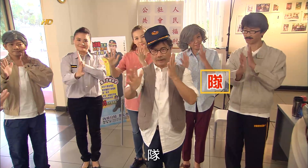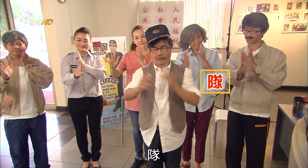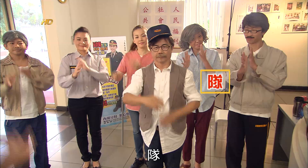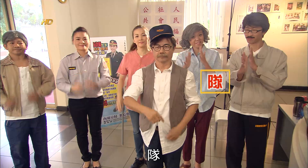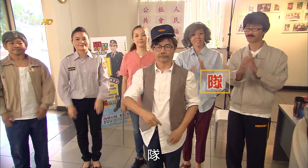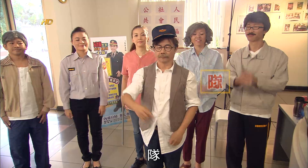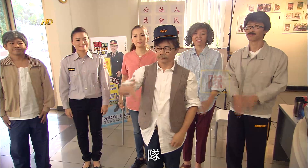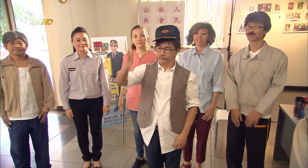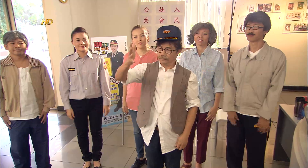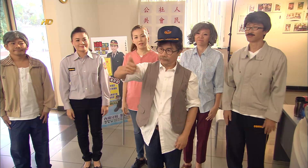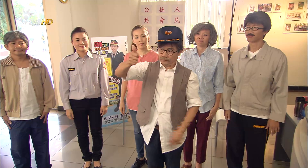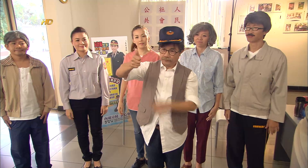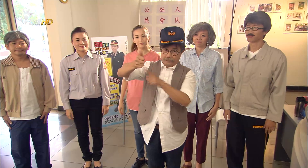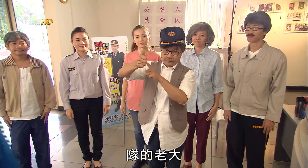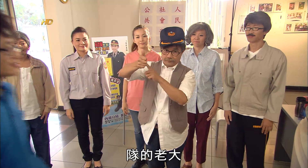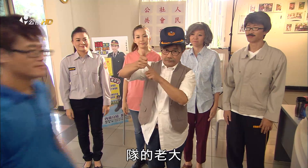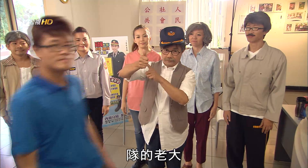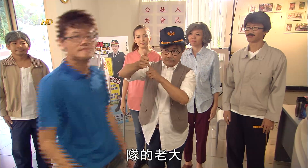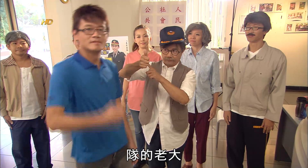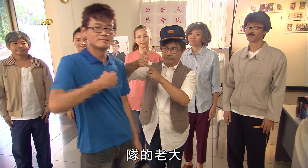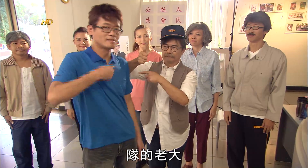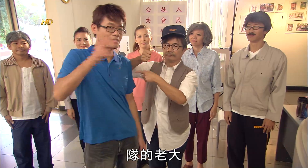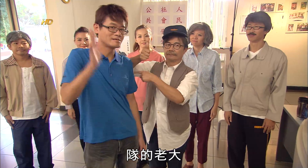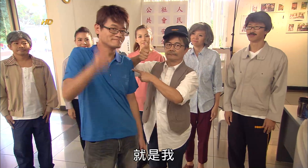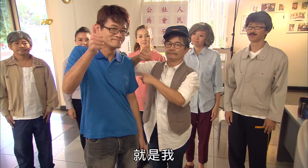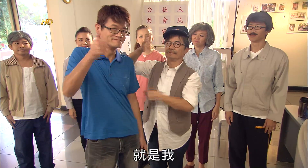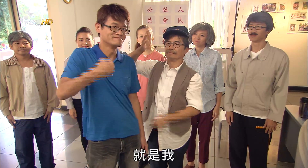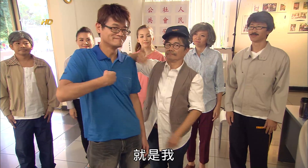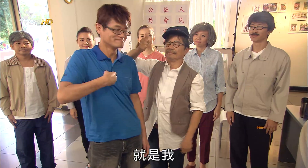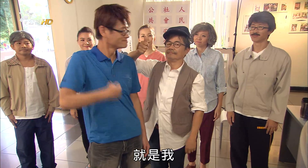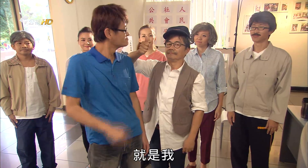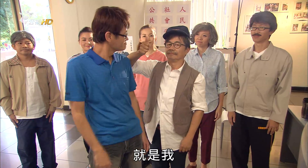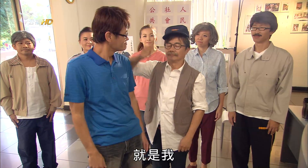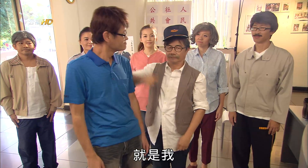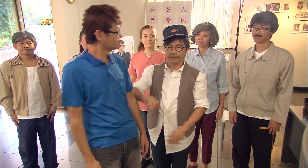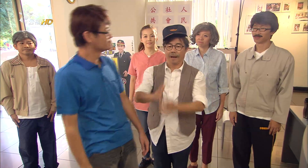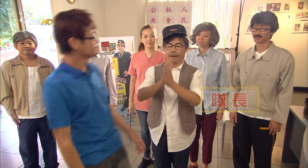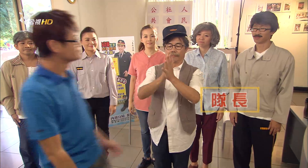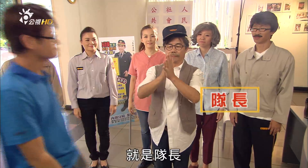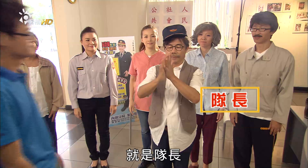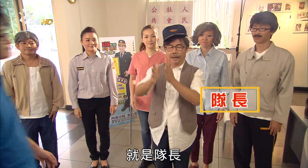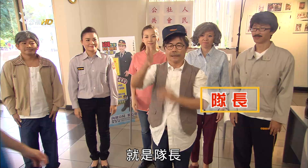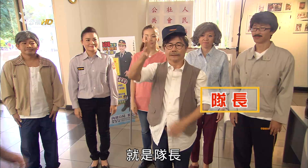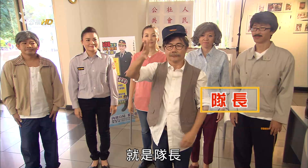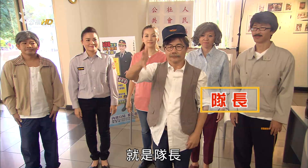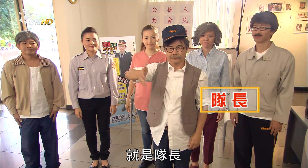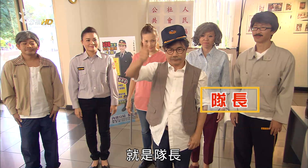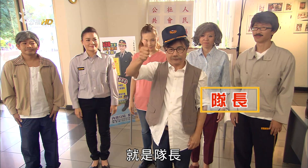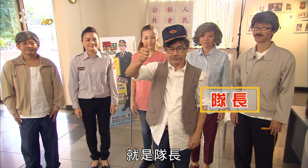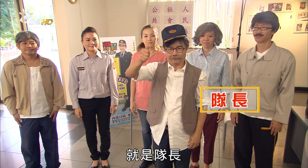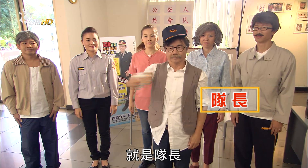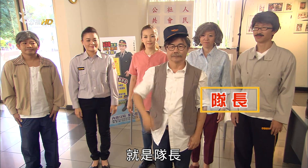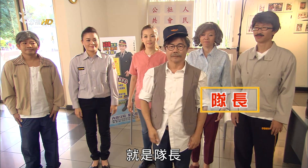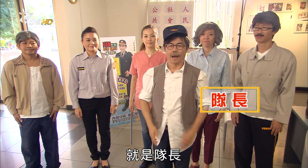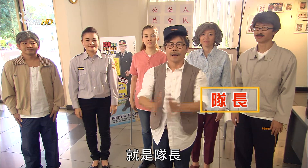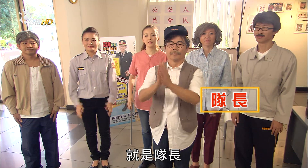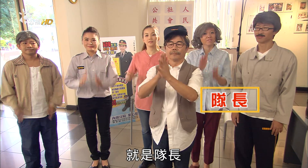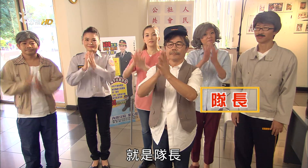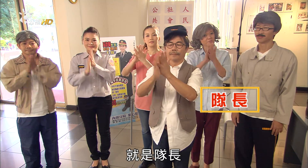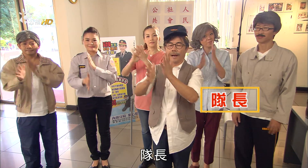对， 对的老大就是我，就是队长，